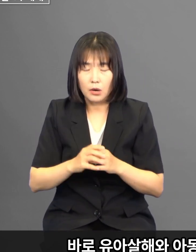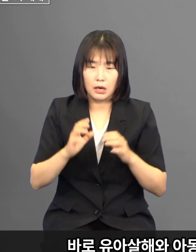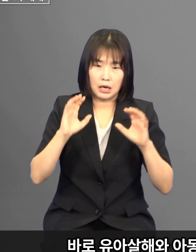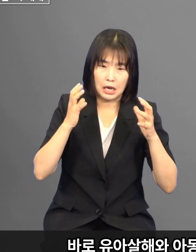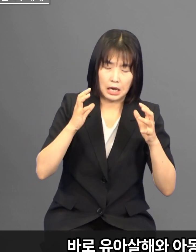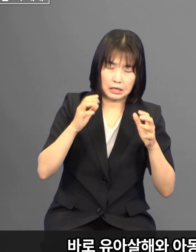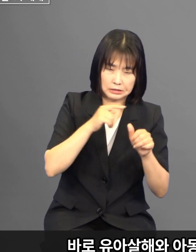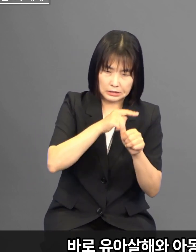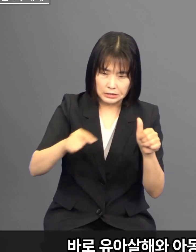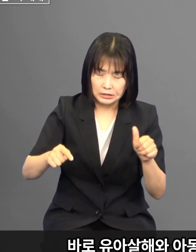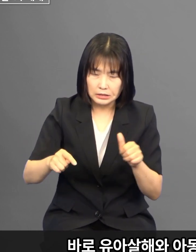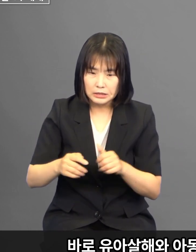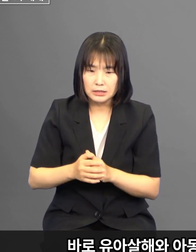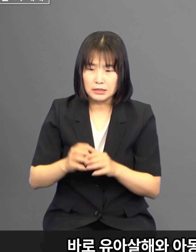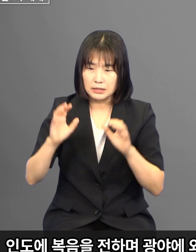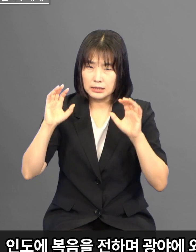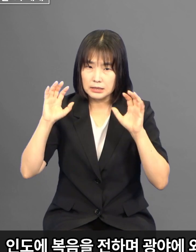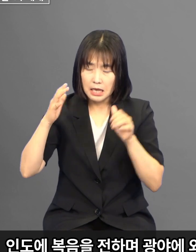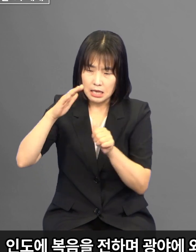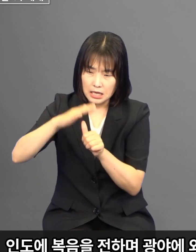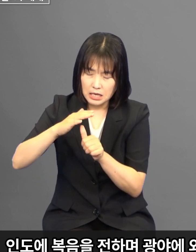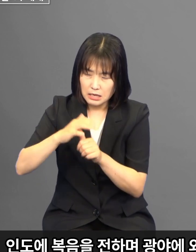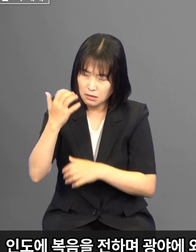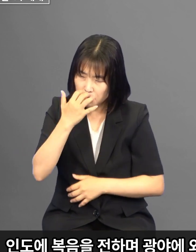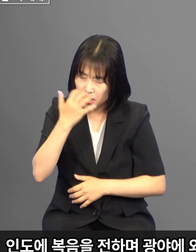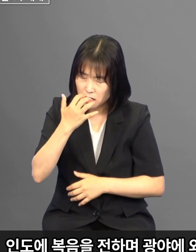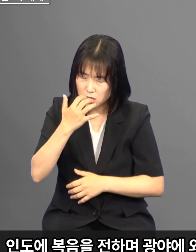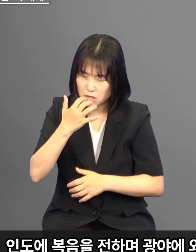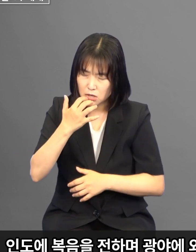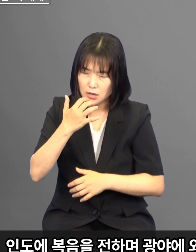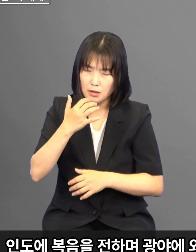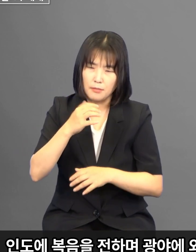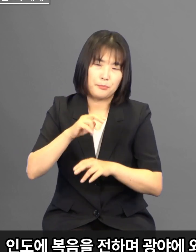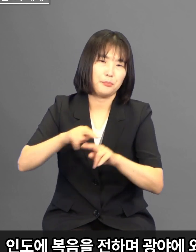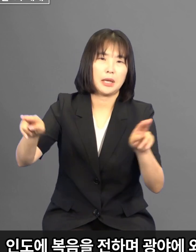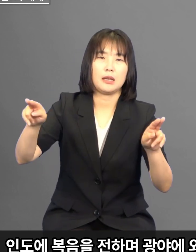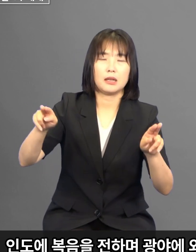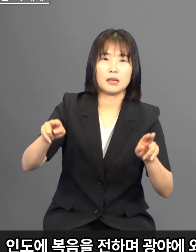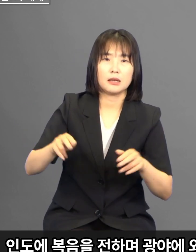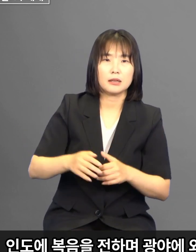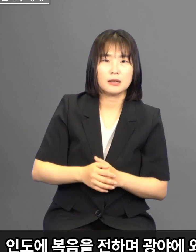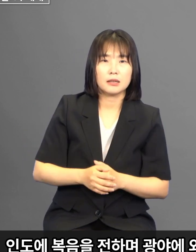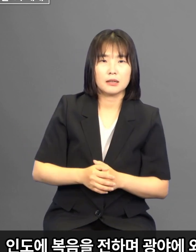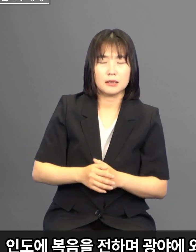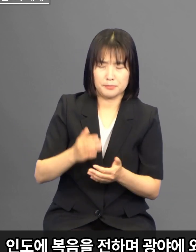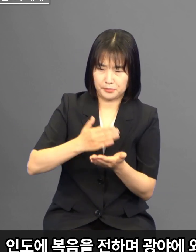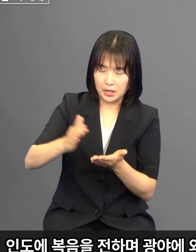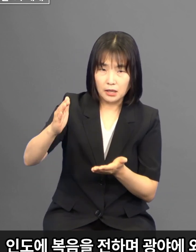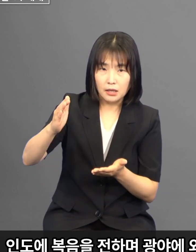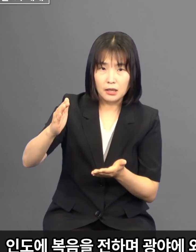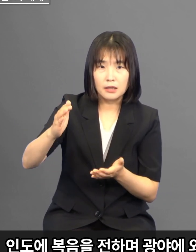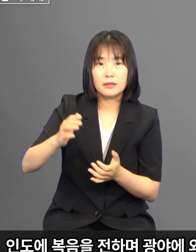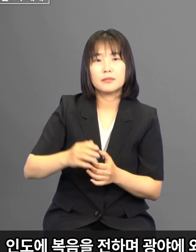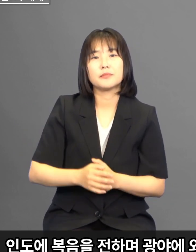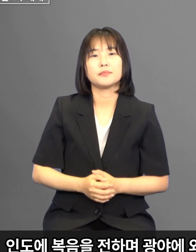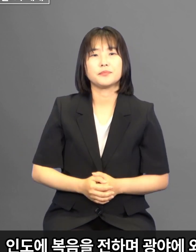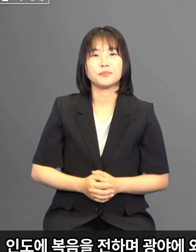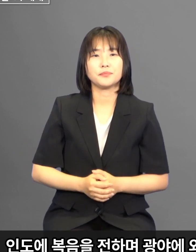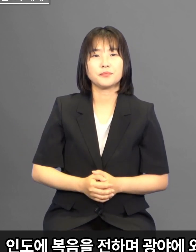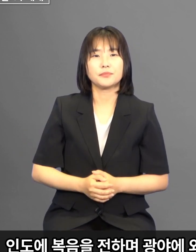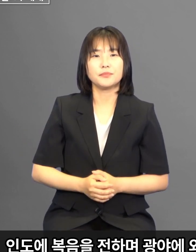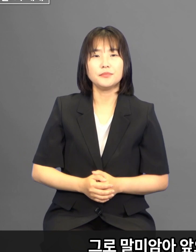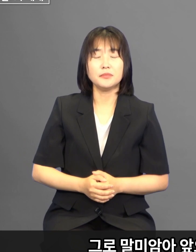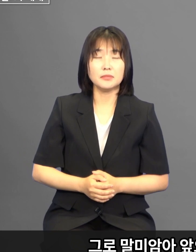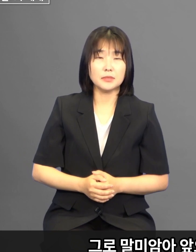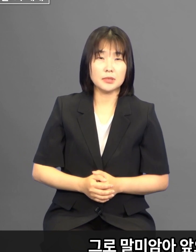매춘을 폐지하는 데 앞장서면서 인도의 복음을 전하며 광야의 외치는 소리가 되어서 현대